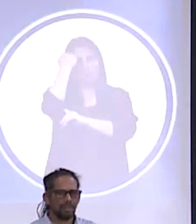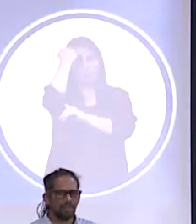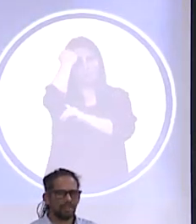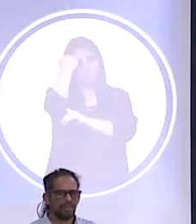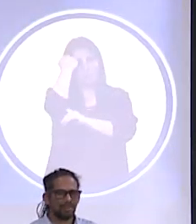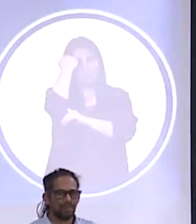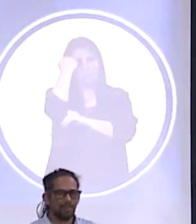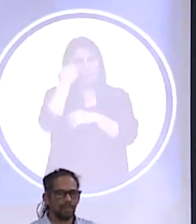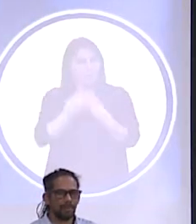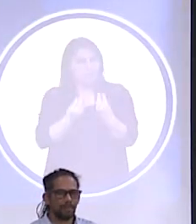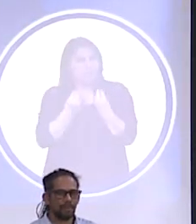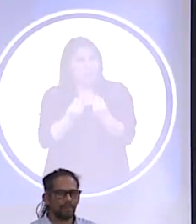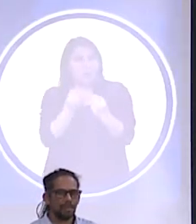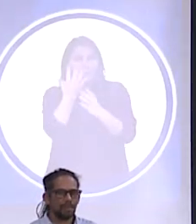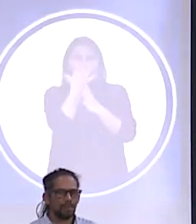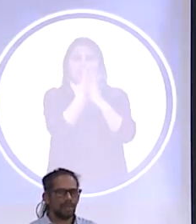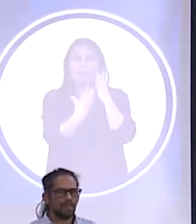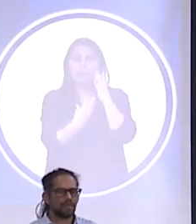maestro